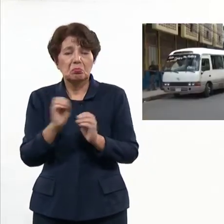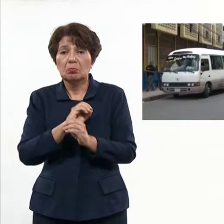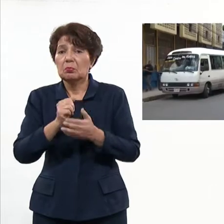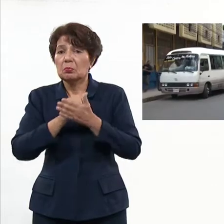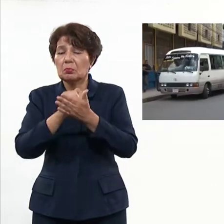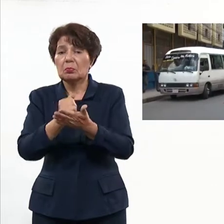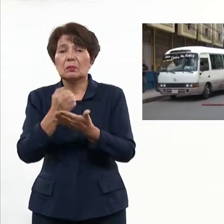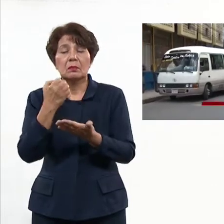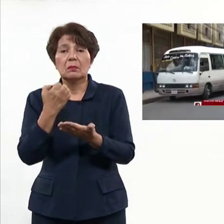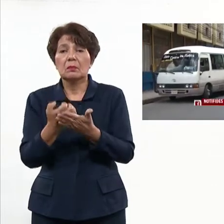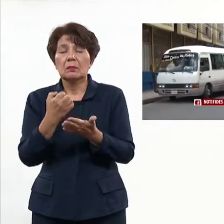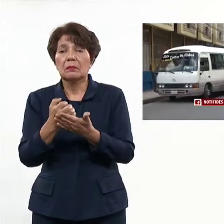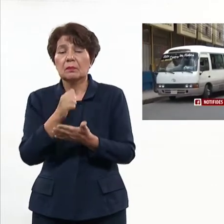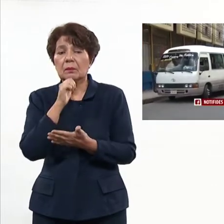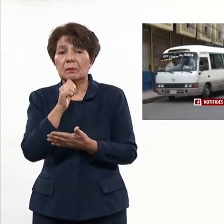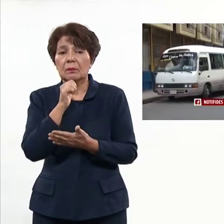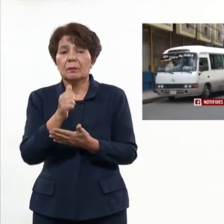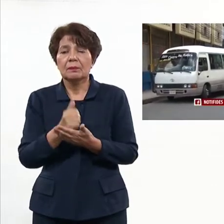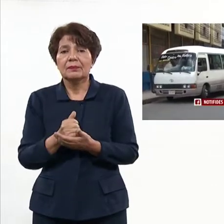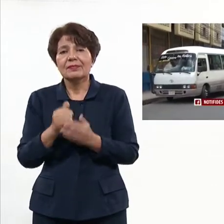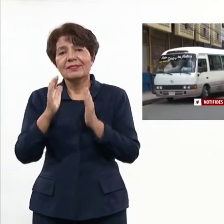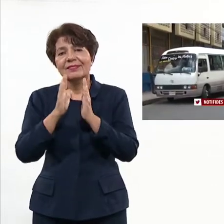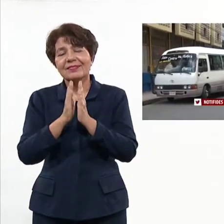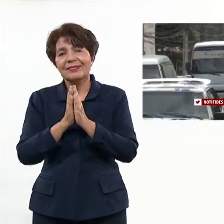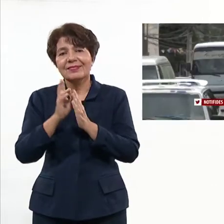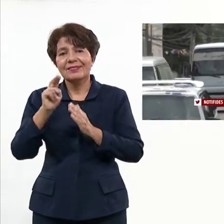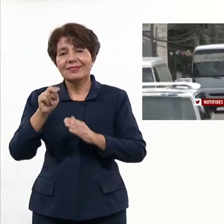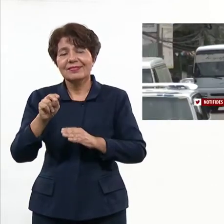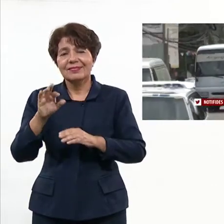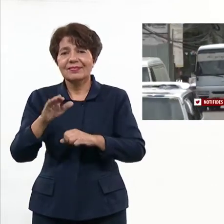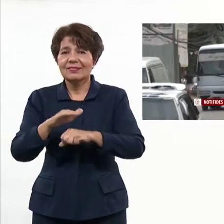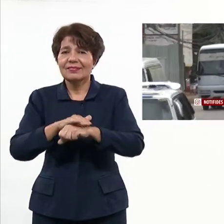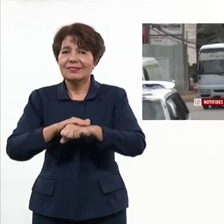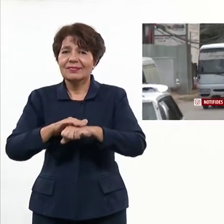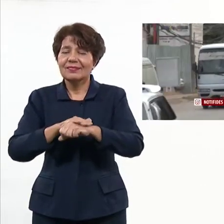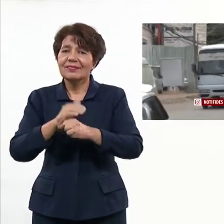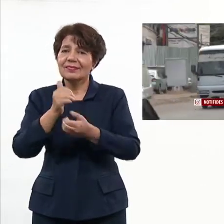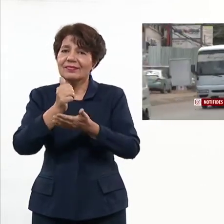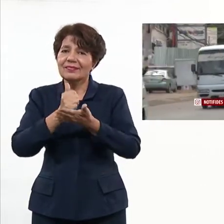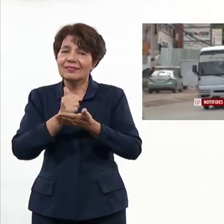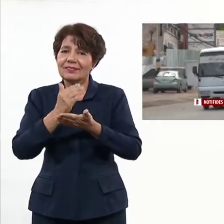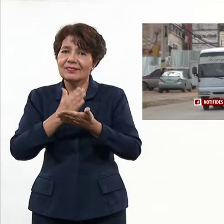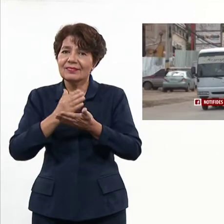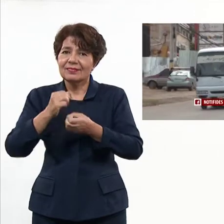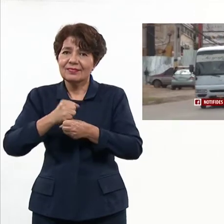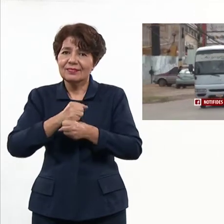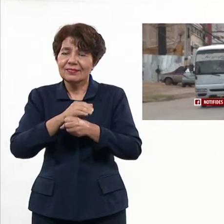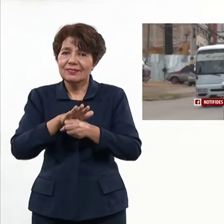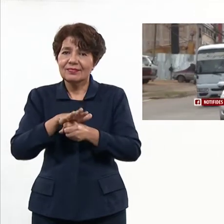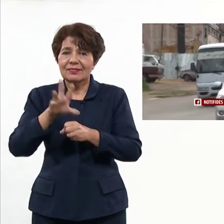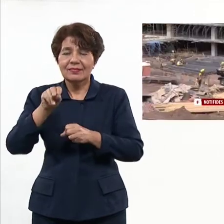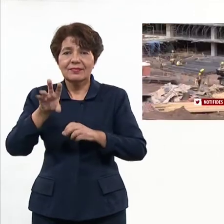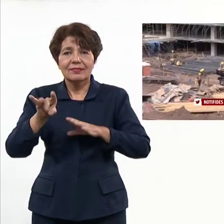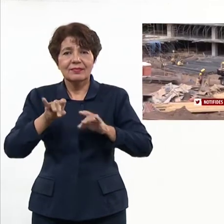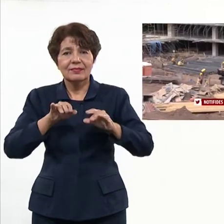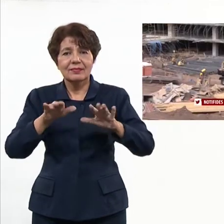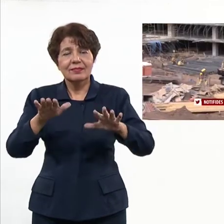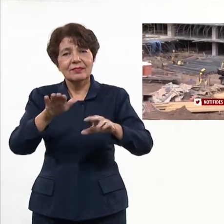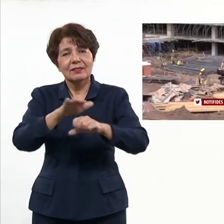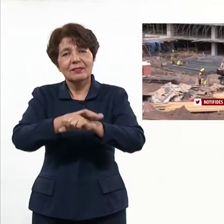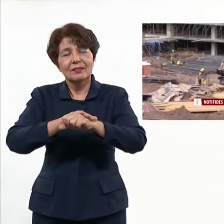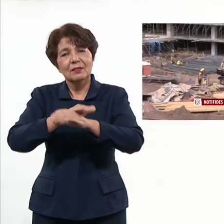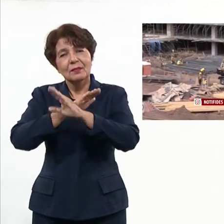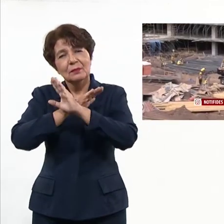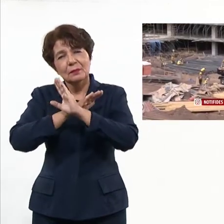en economía nacional desde el siapa medio si no te pides que invitamos a erradicar juntos el coronavirus con imágenes de darío